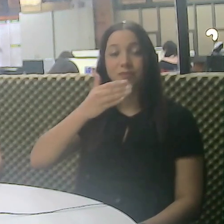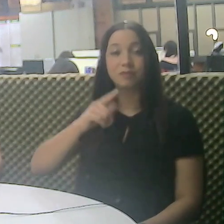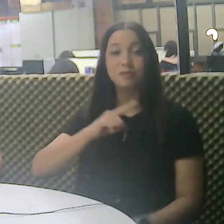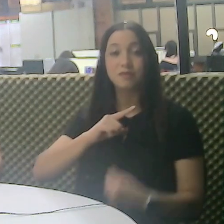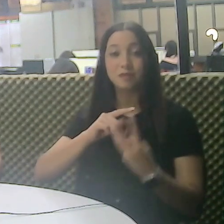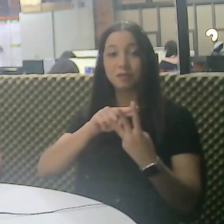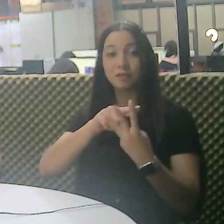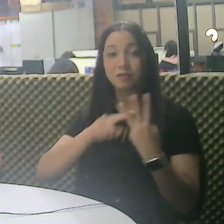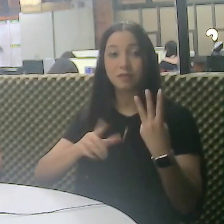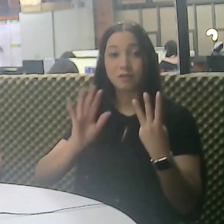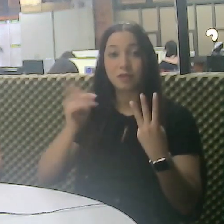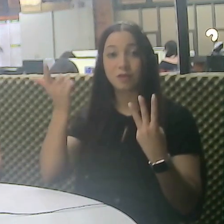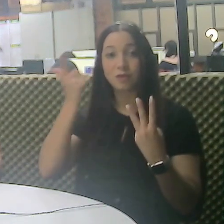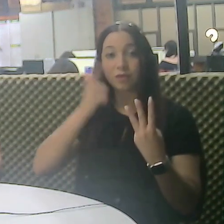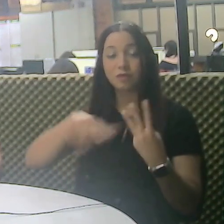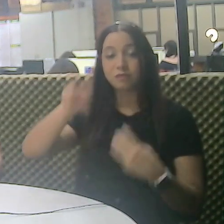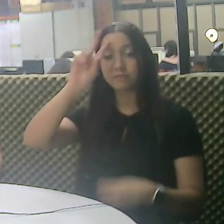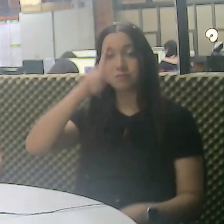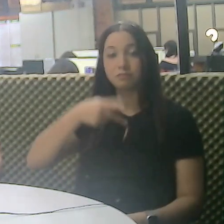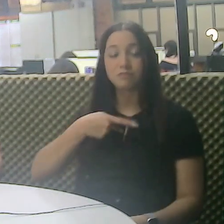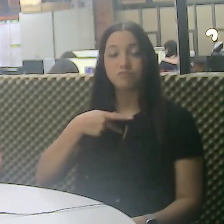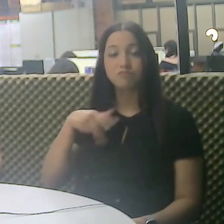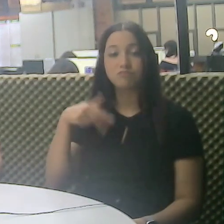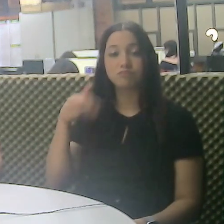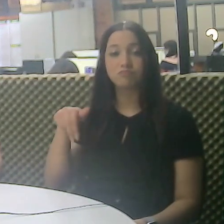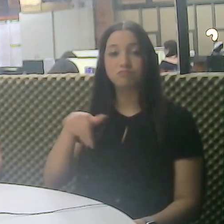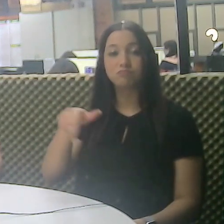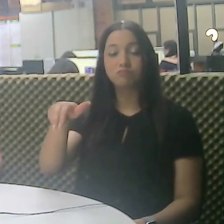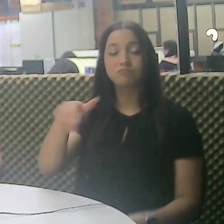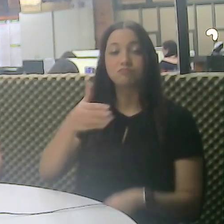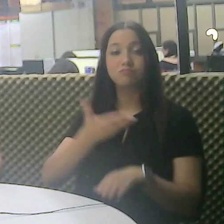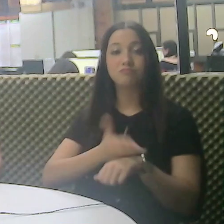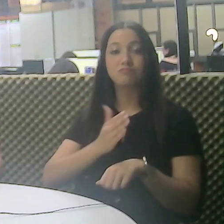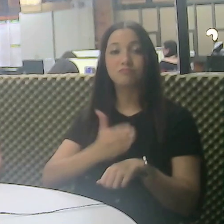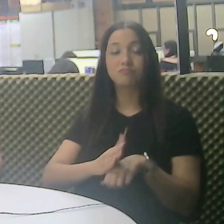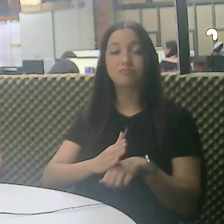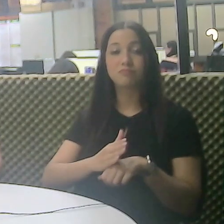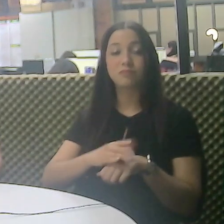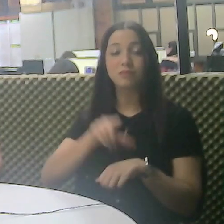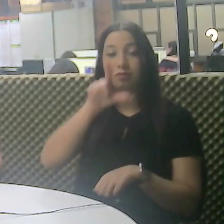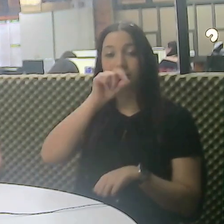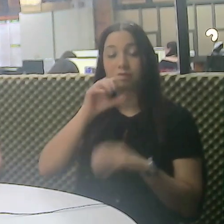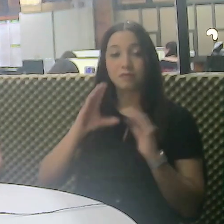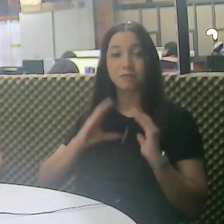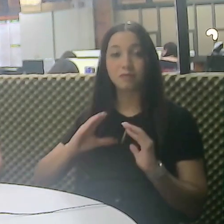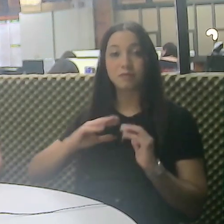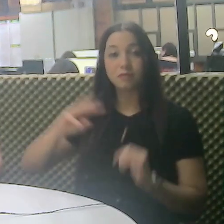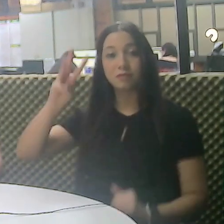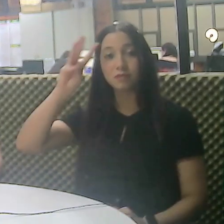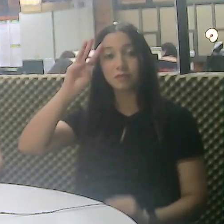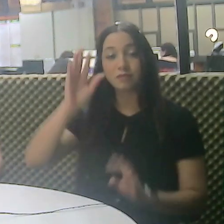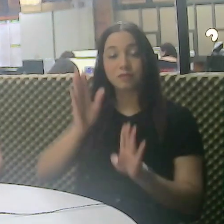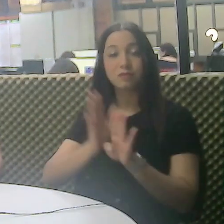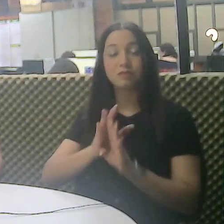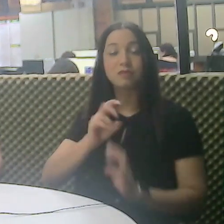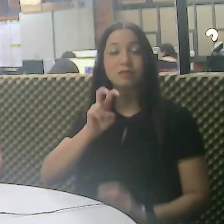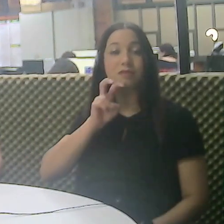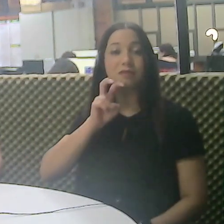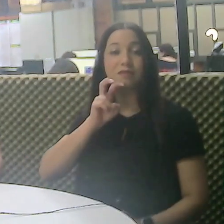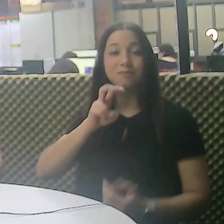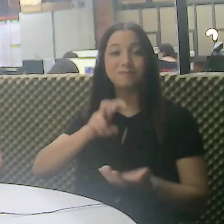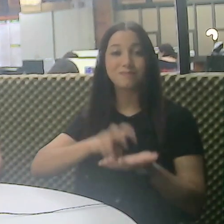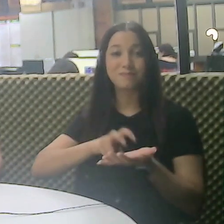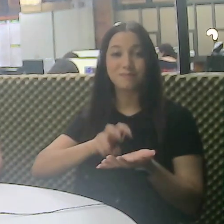3 já alcançaram a total independência. A atividade é oferecida no Parque do Sabiá de terça a quinta-feira, no período da